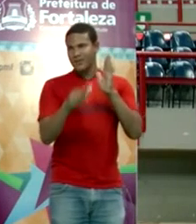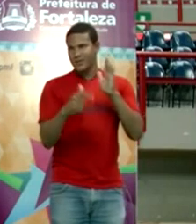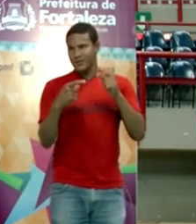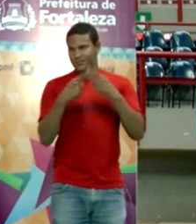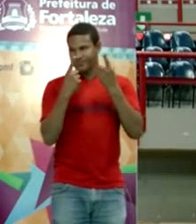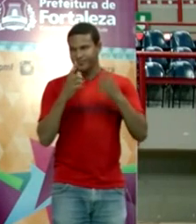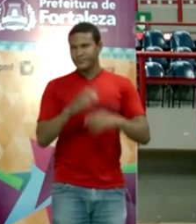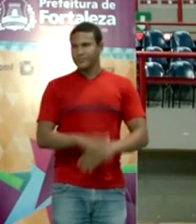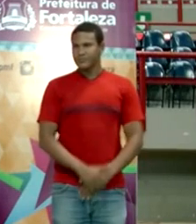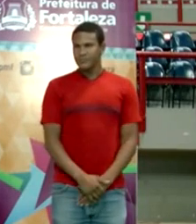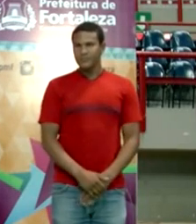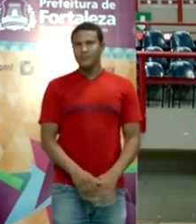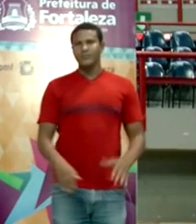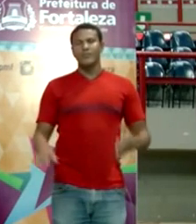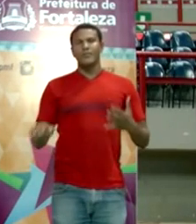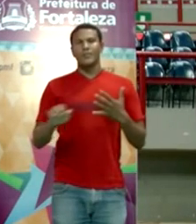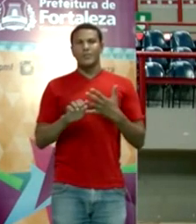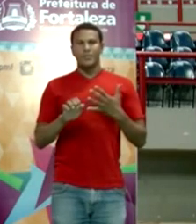expectativa.